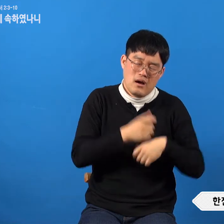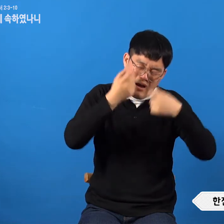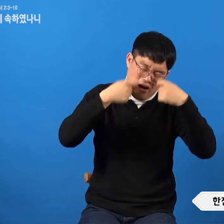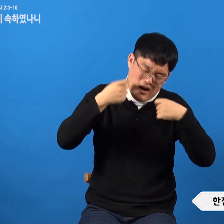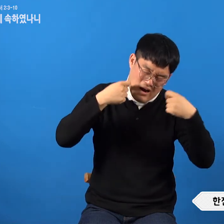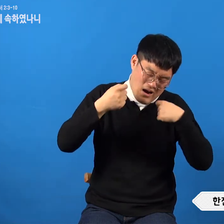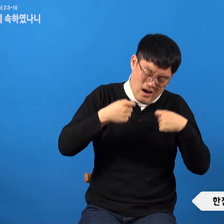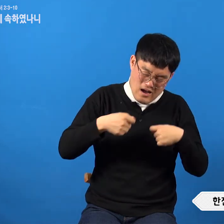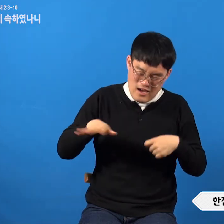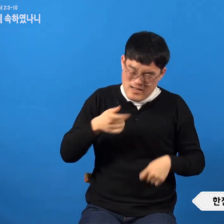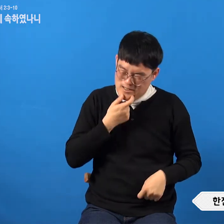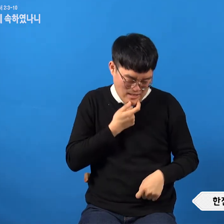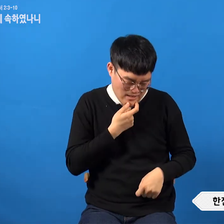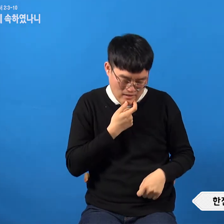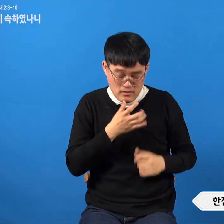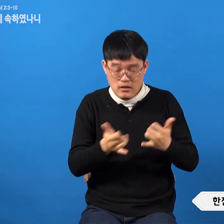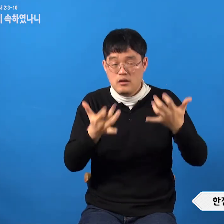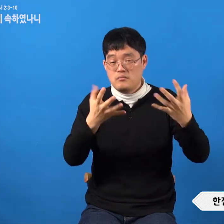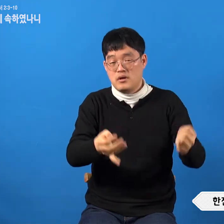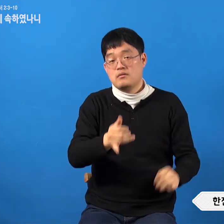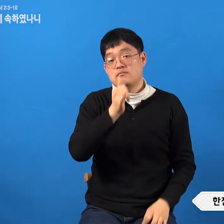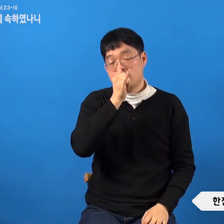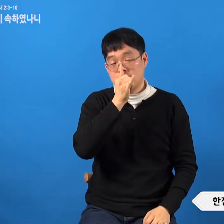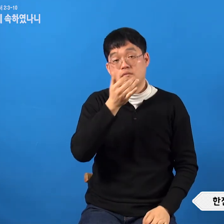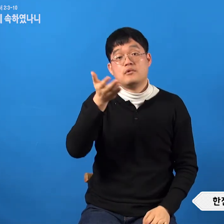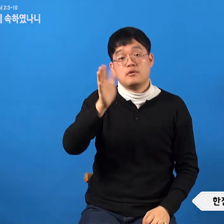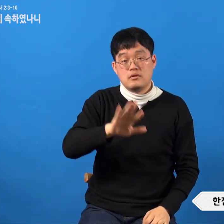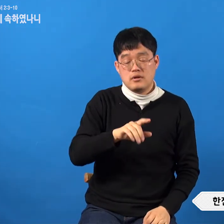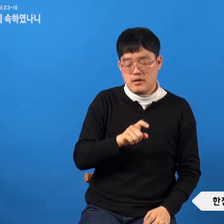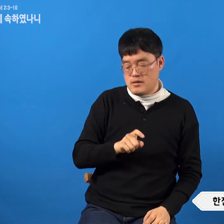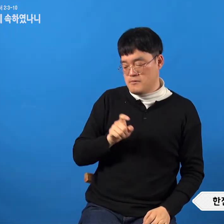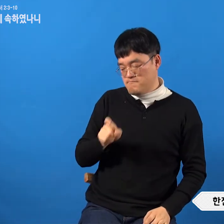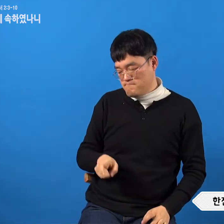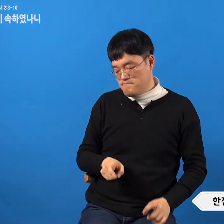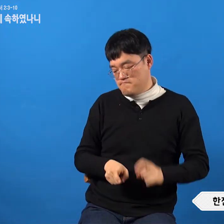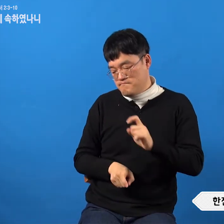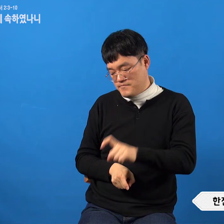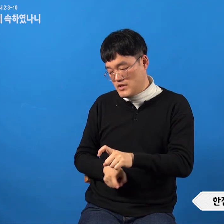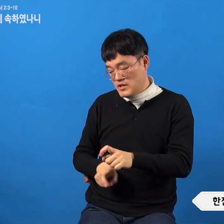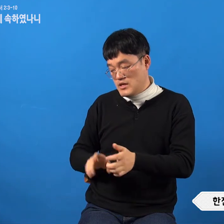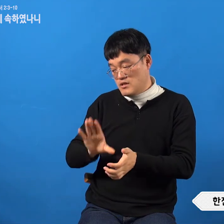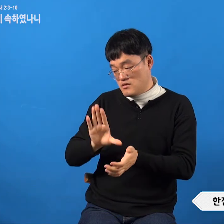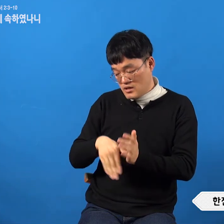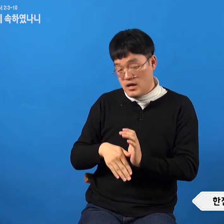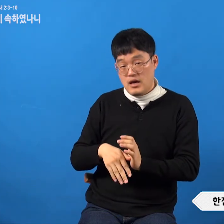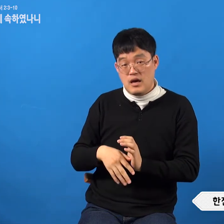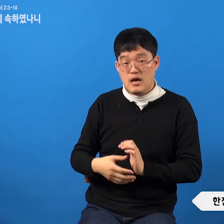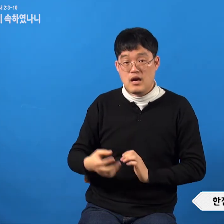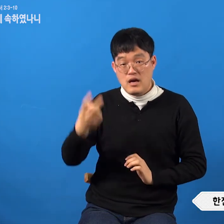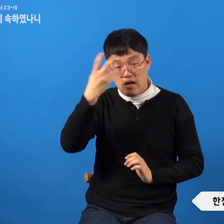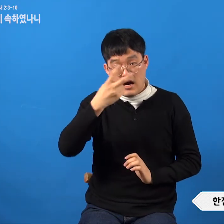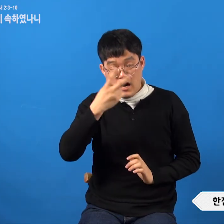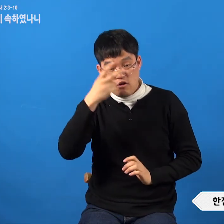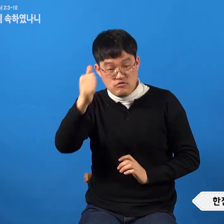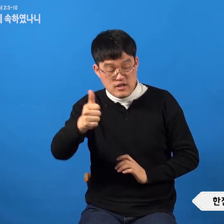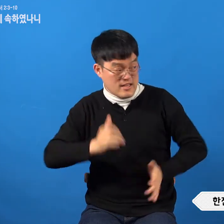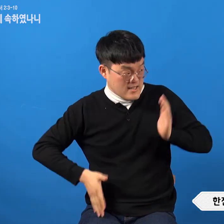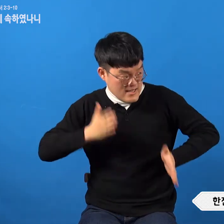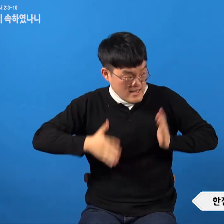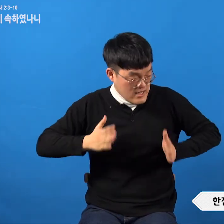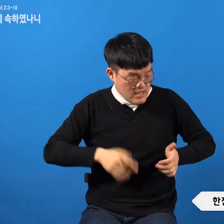합니다. 그런데 만약에 그 순간에 간수장이 달려오면서 김아무개